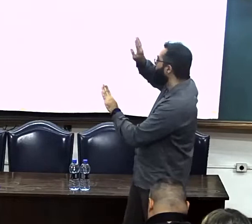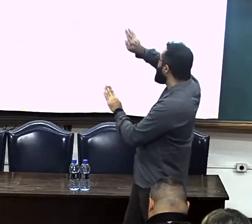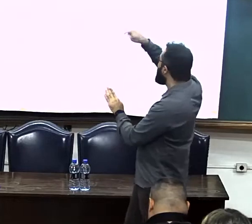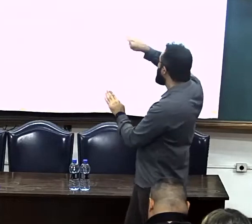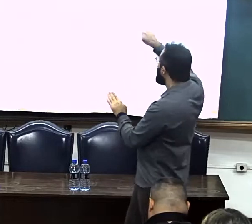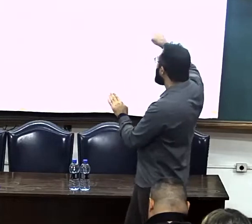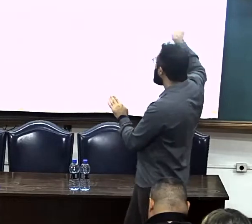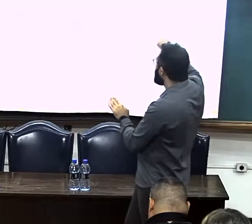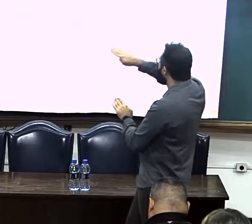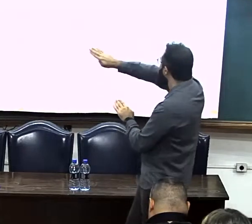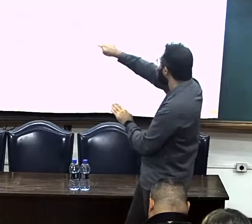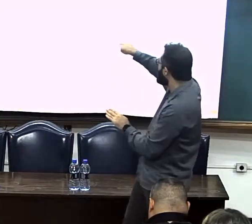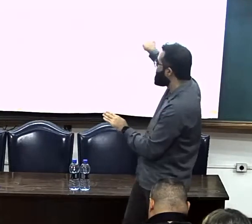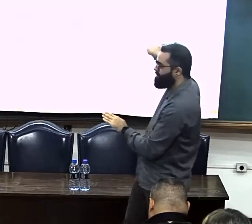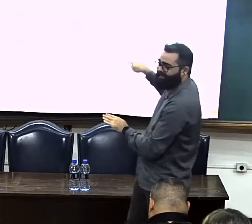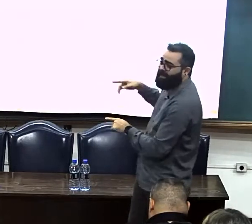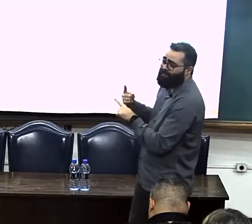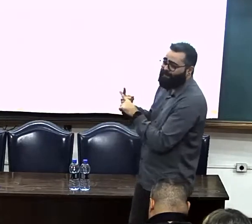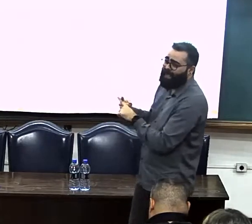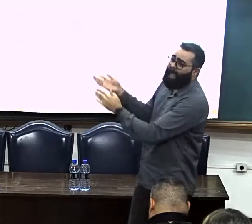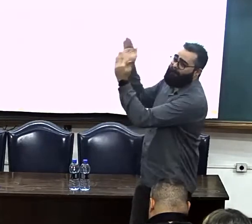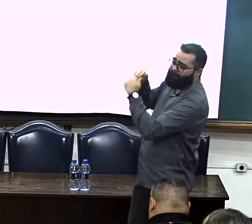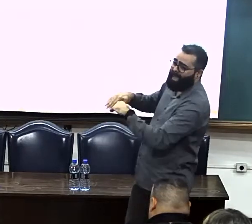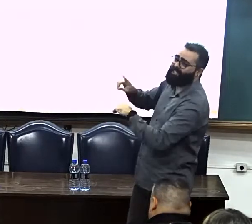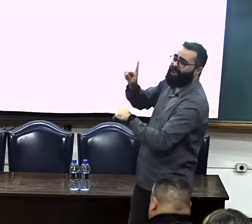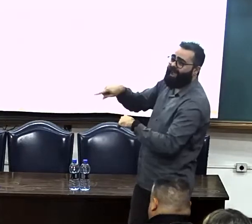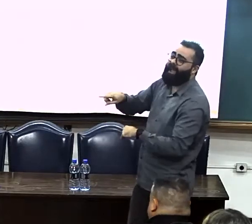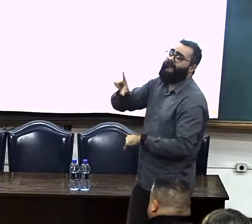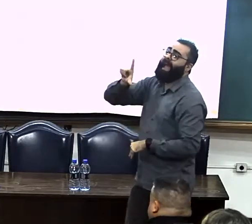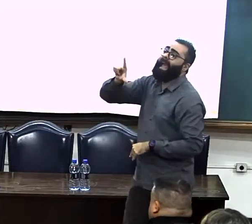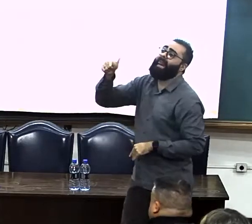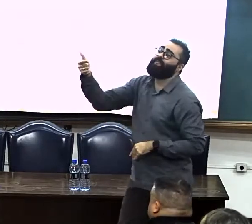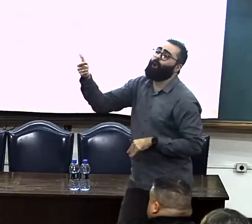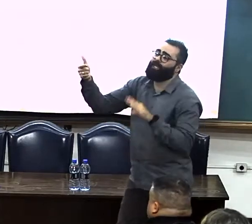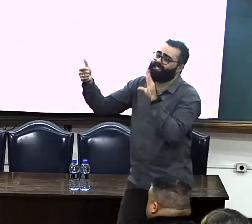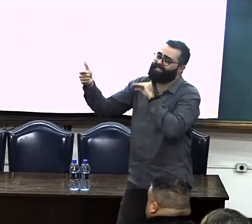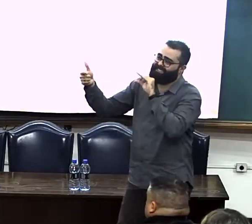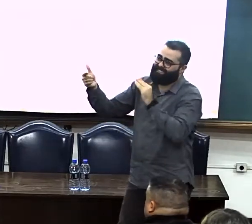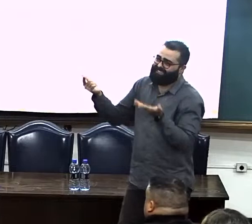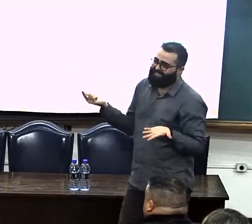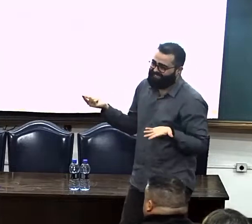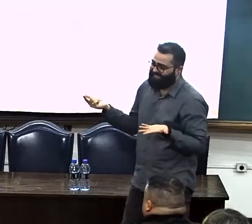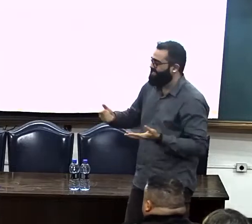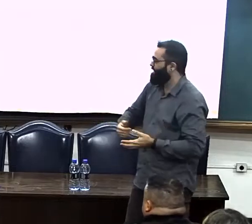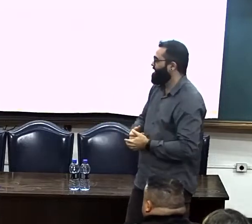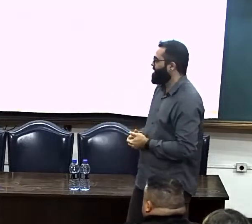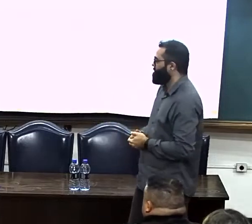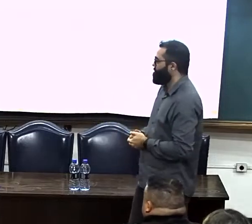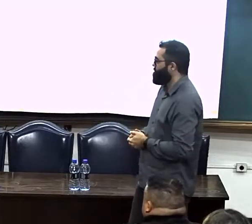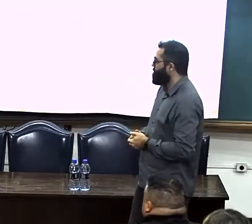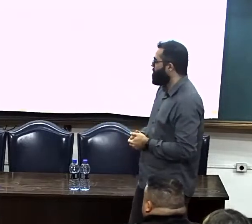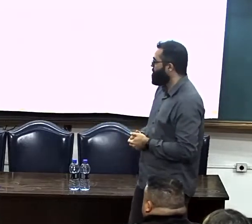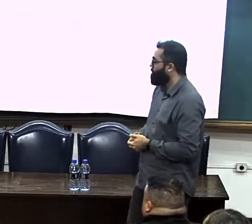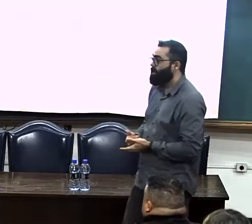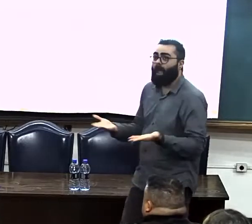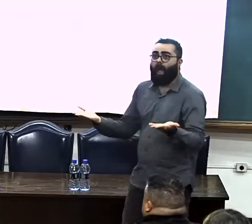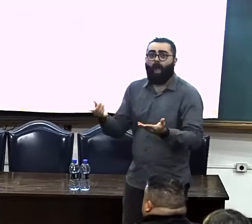né, para uma frase do francês falar... Natasha, Natasha pa, son sha, pasha, kise shapa.